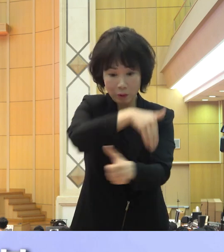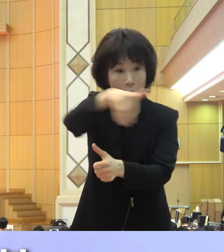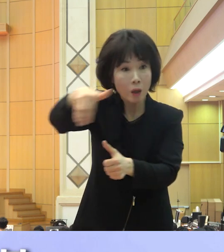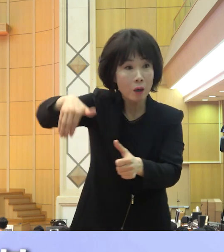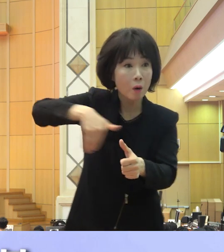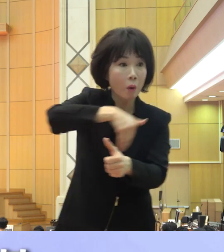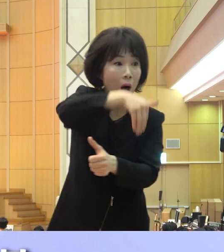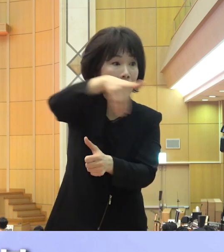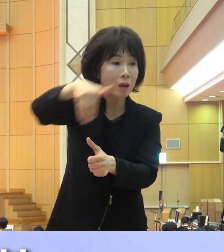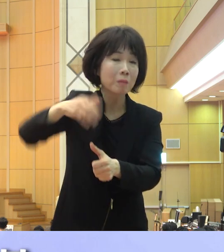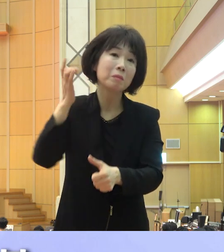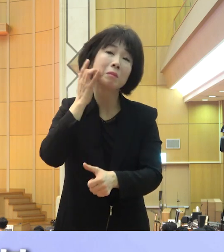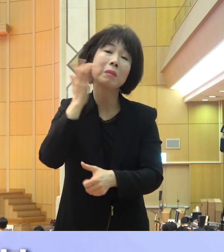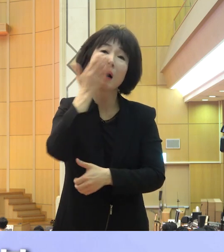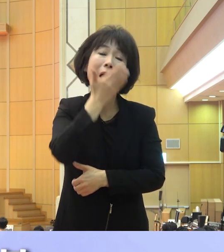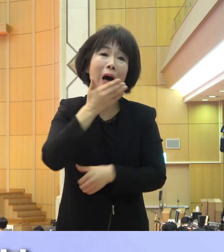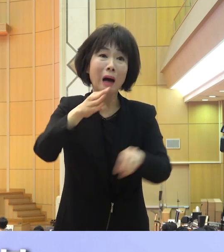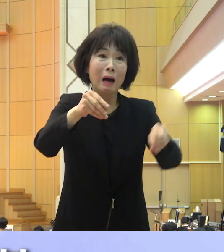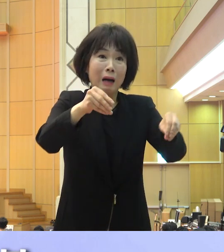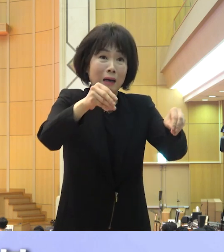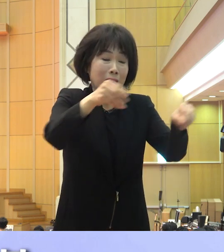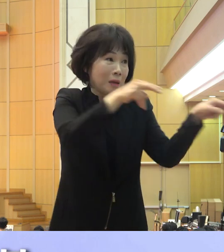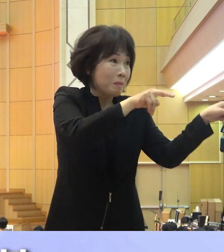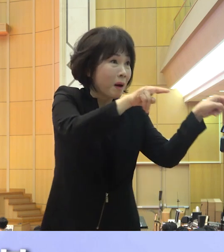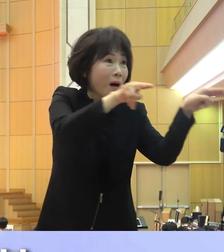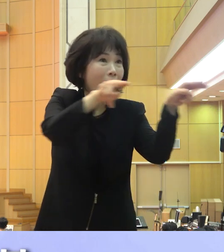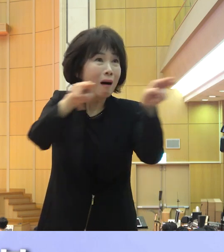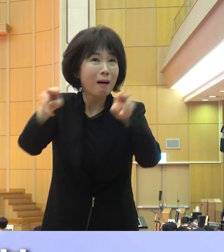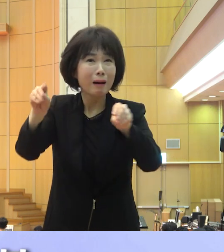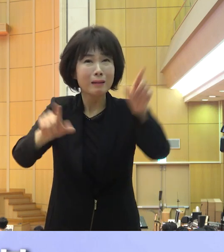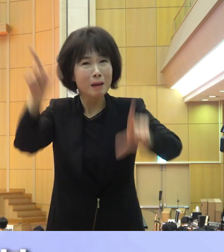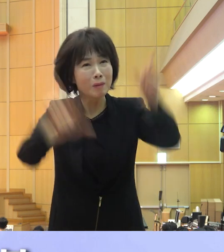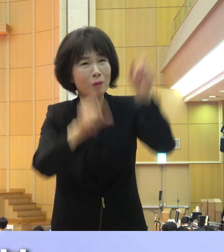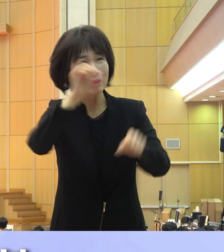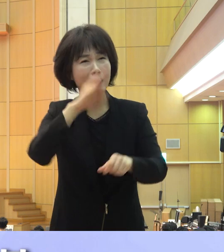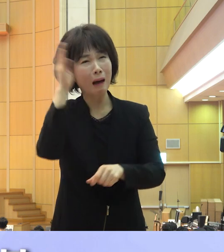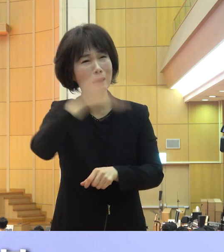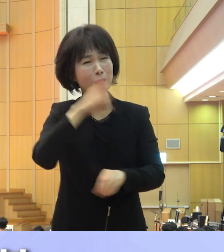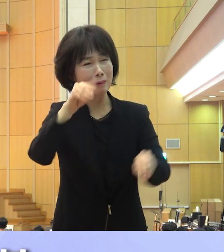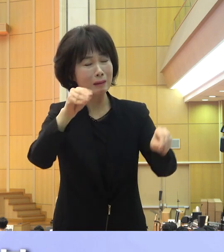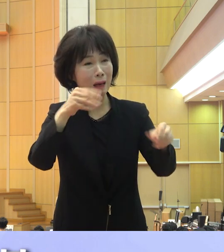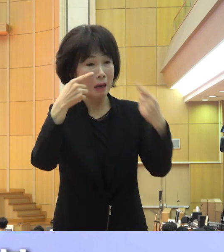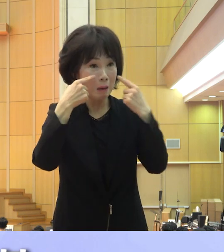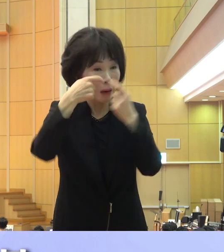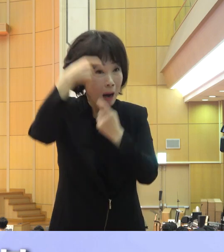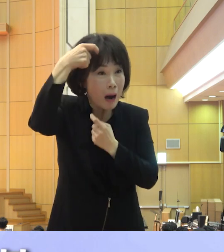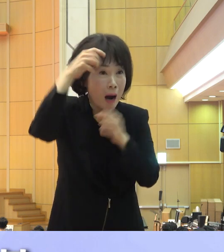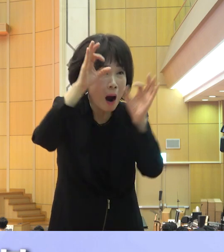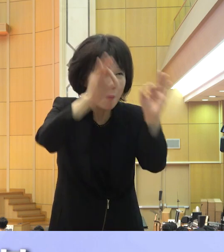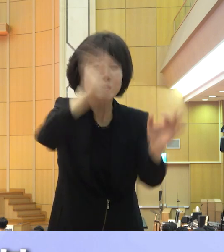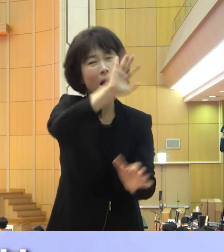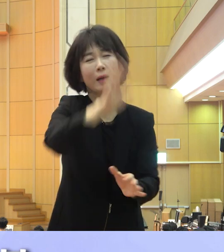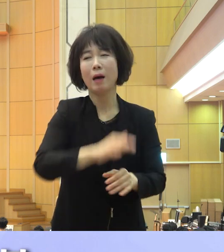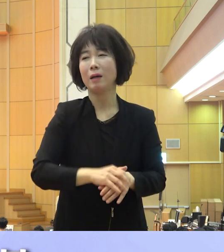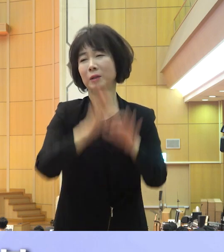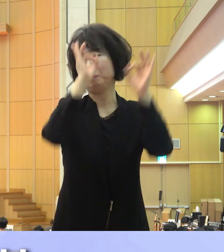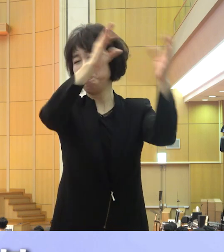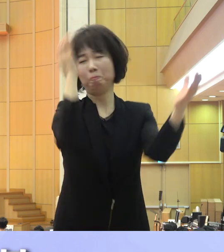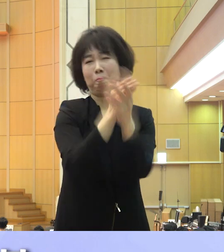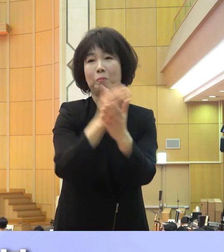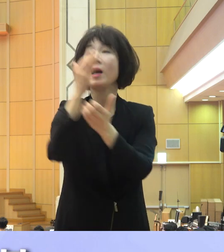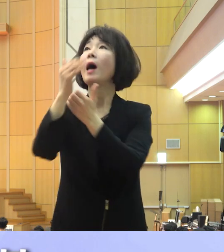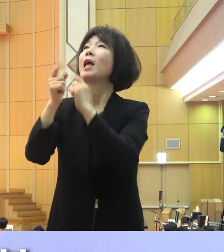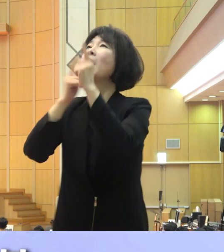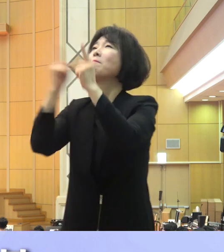현실적인 그 가나안 땅, 황무지 같은 땅, 살기 힘들다고 하는 그 땅만 바라보는 게 아니라